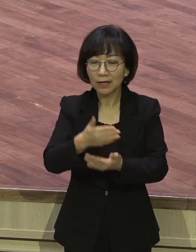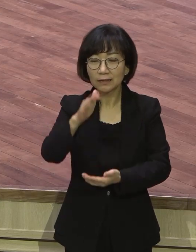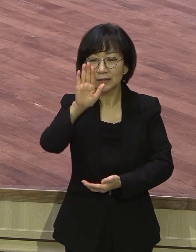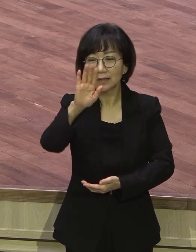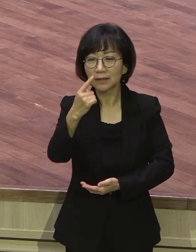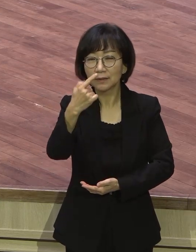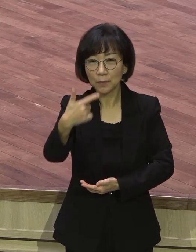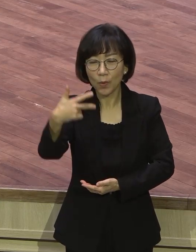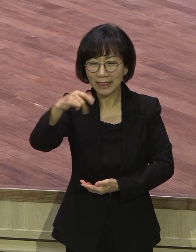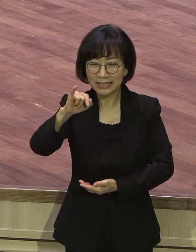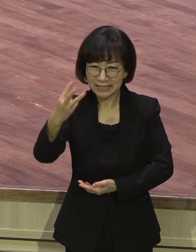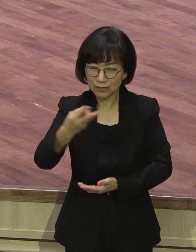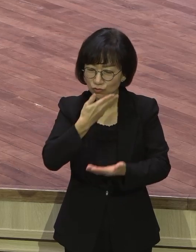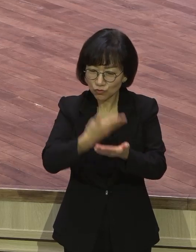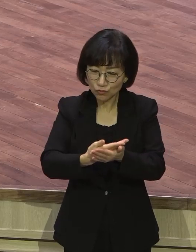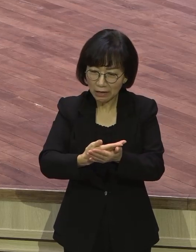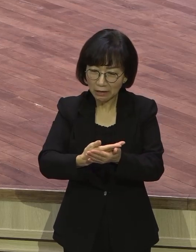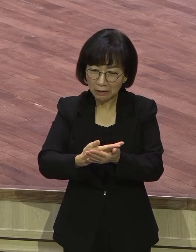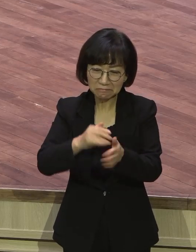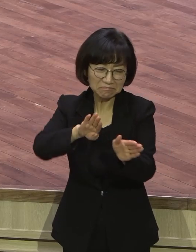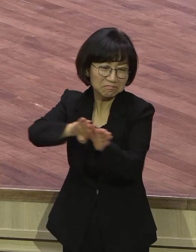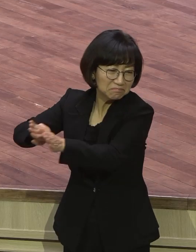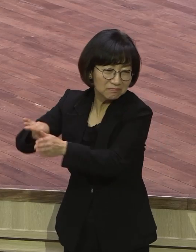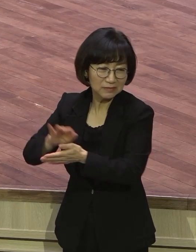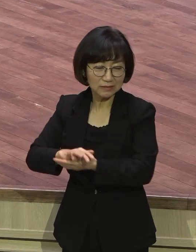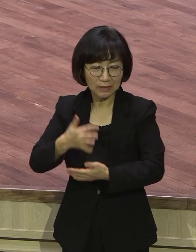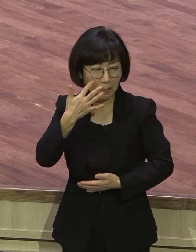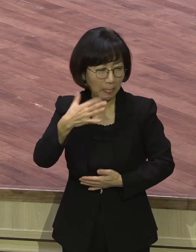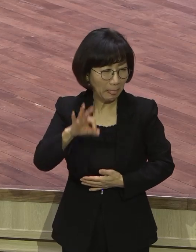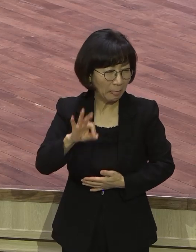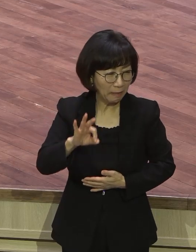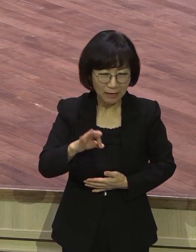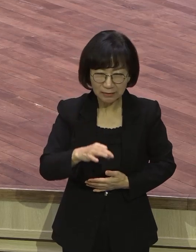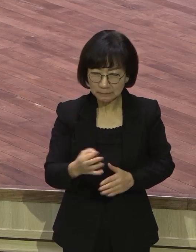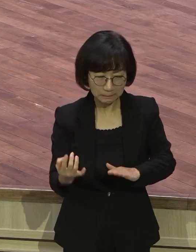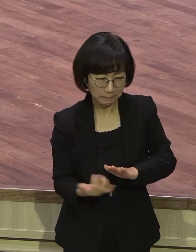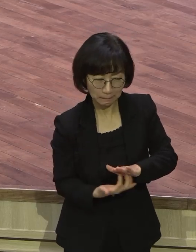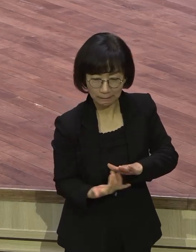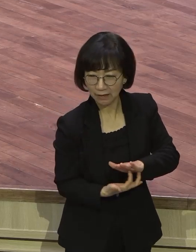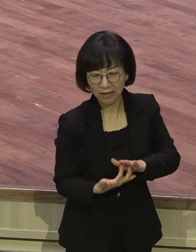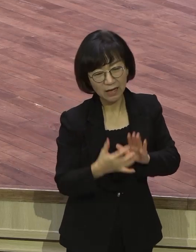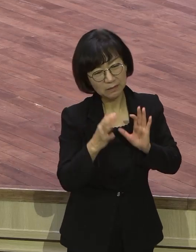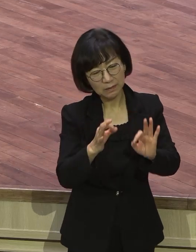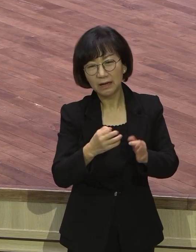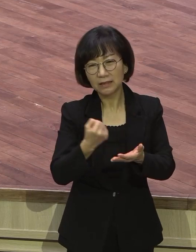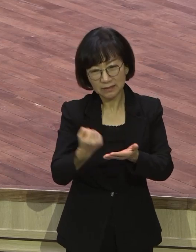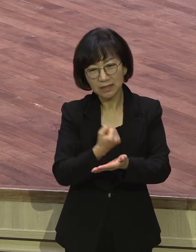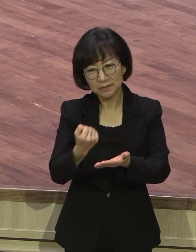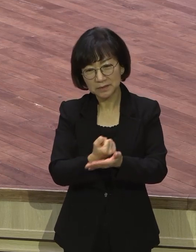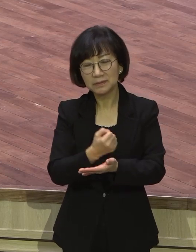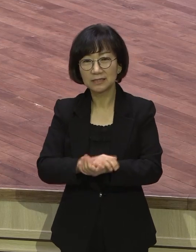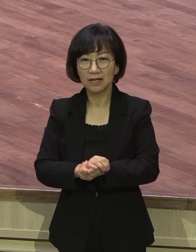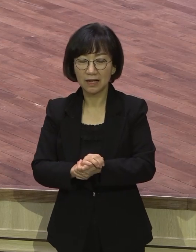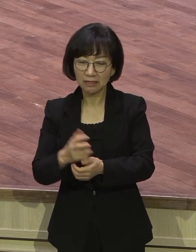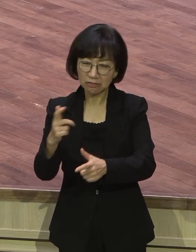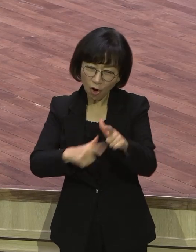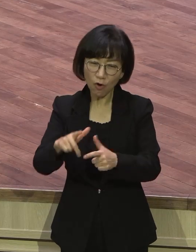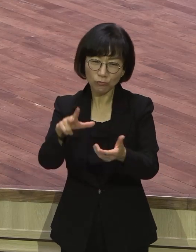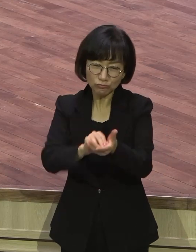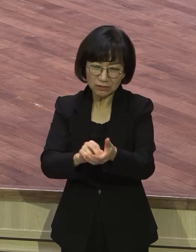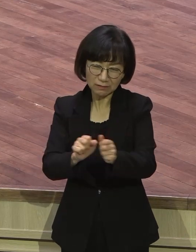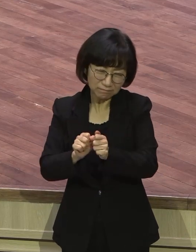타산을 따지는 이런 대처하는 모습을 보면서 문제가 더 그렇게 점점 커지고